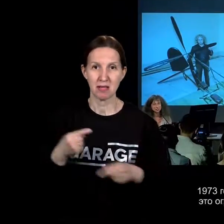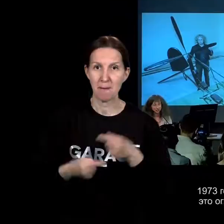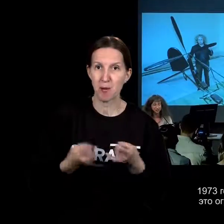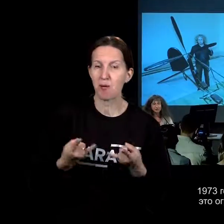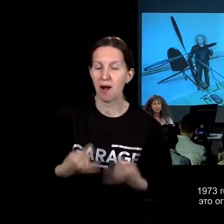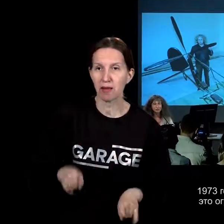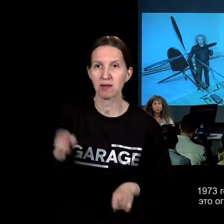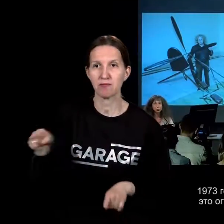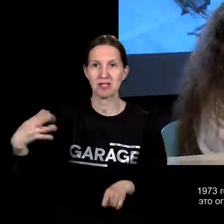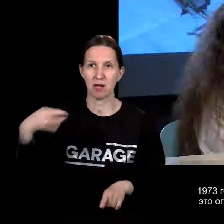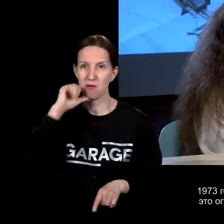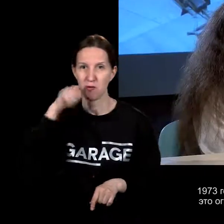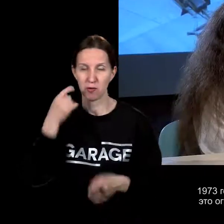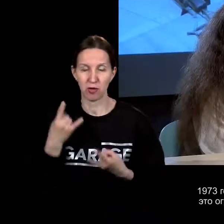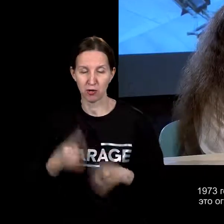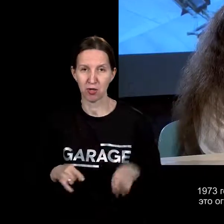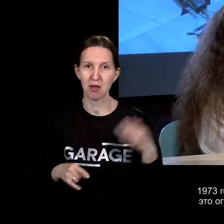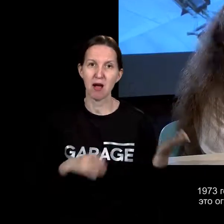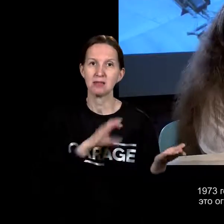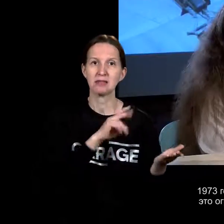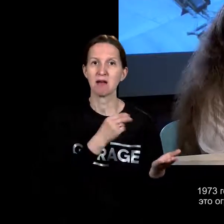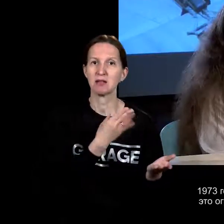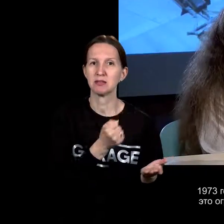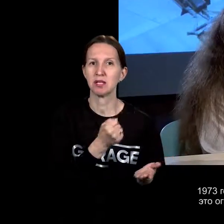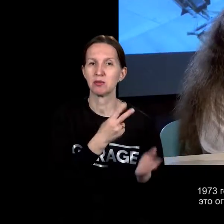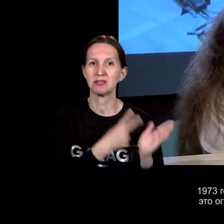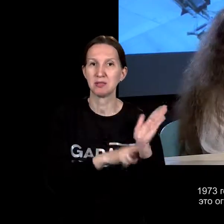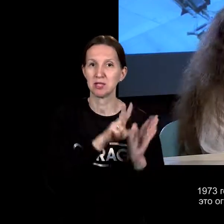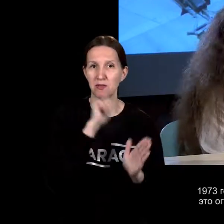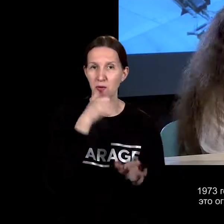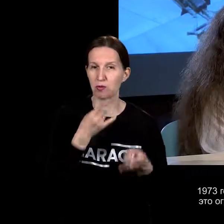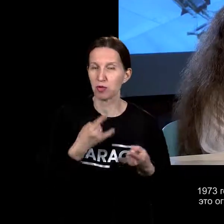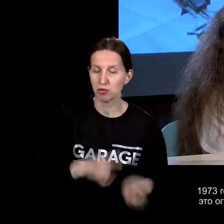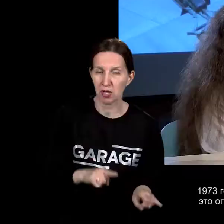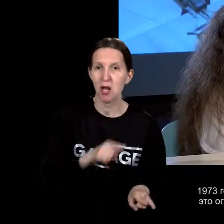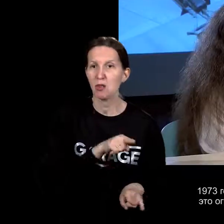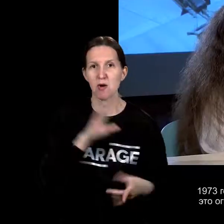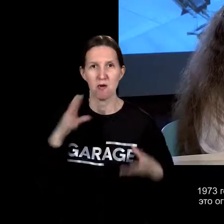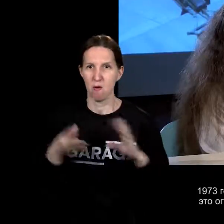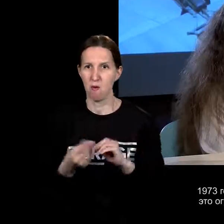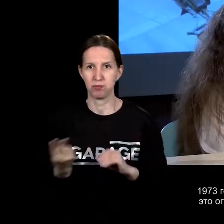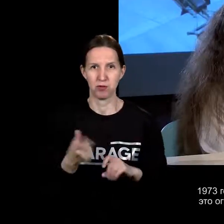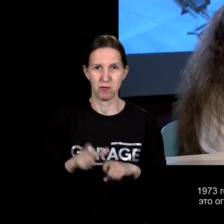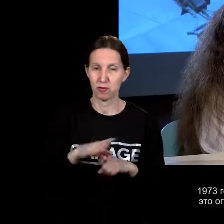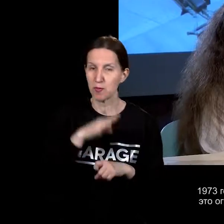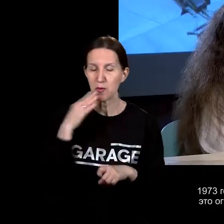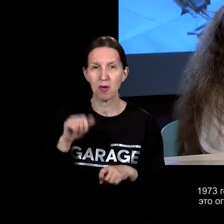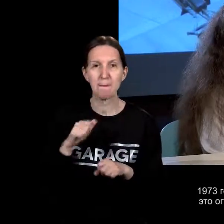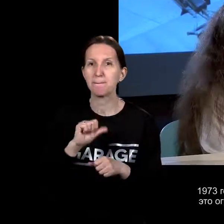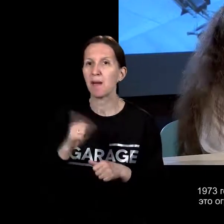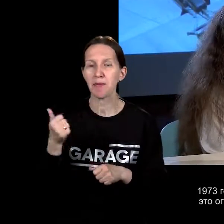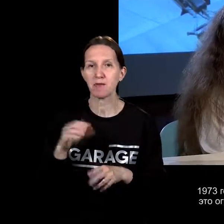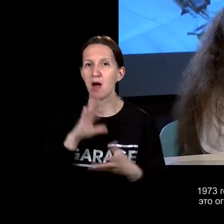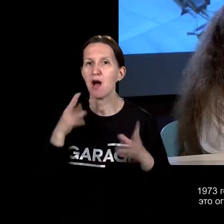Сарацена 73-го. Но у них, как мы увидим, много общего. И прежде всего это огромный интерес ко